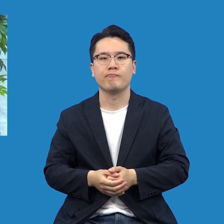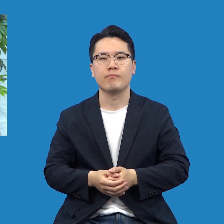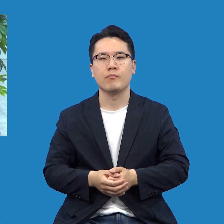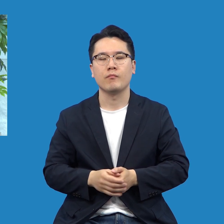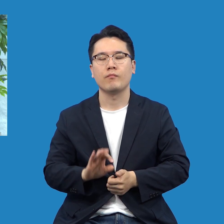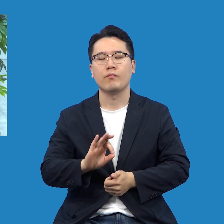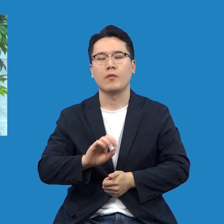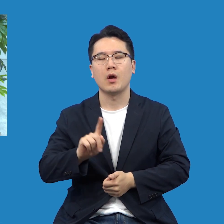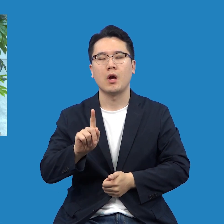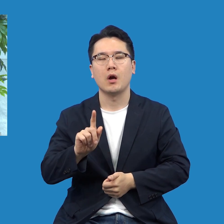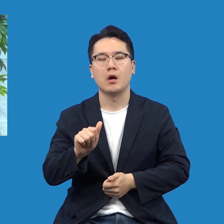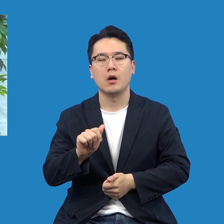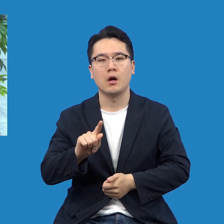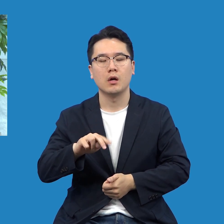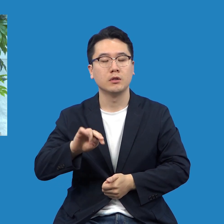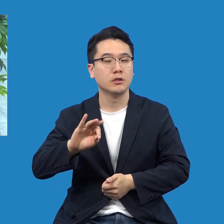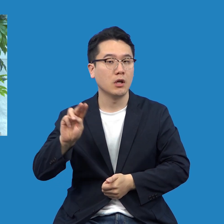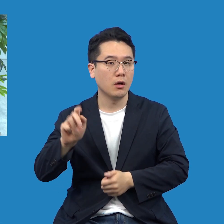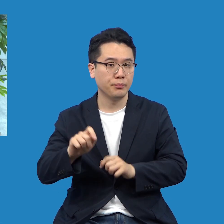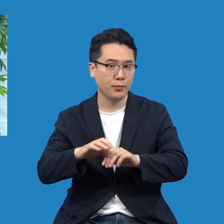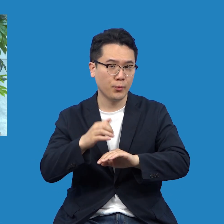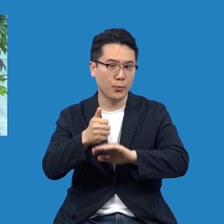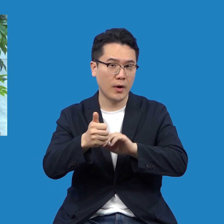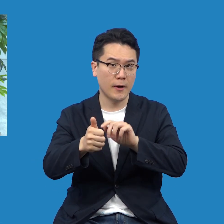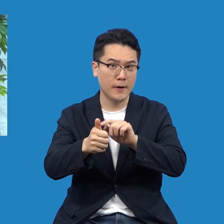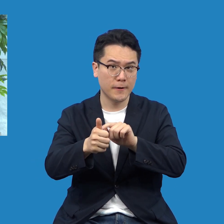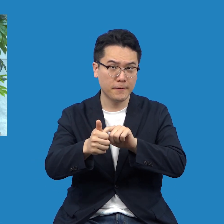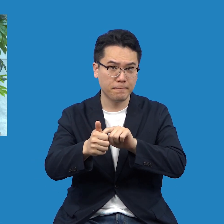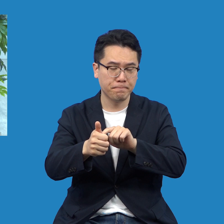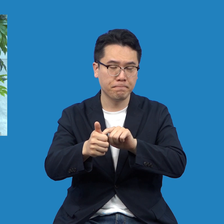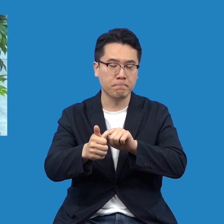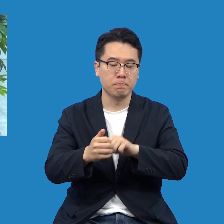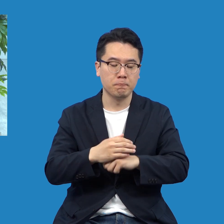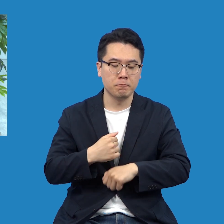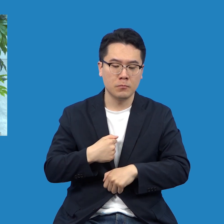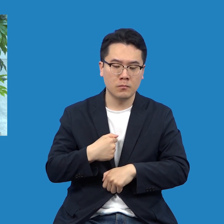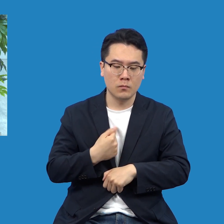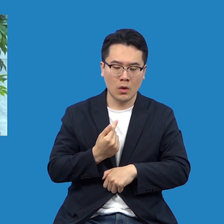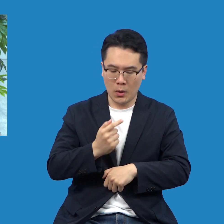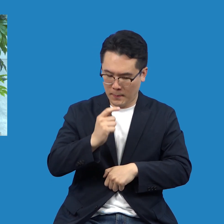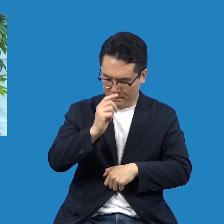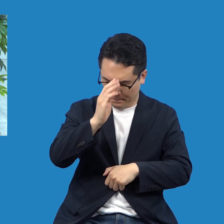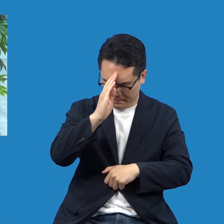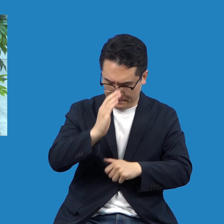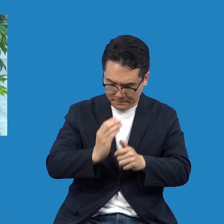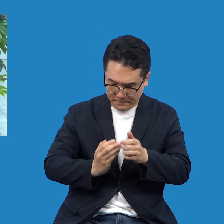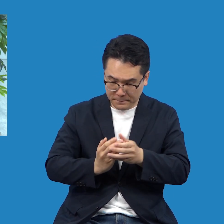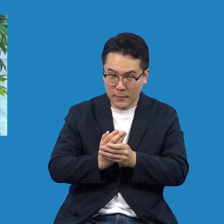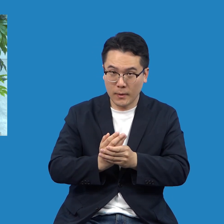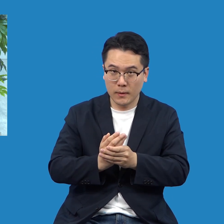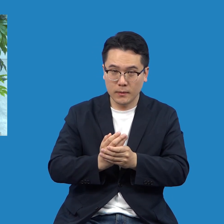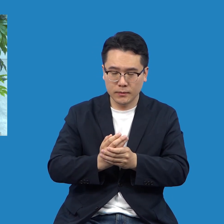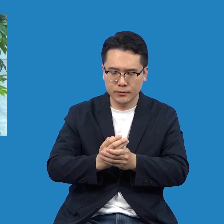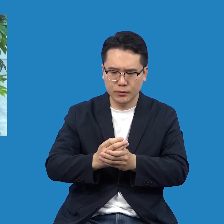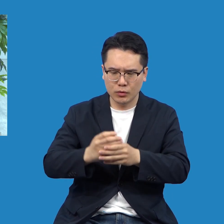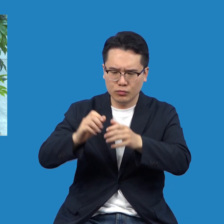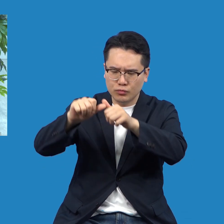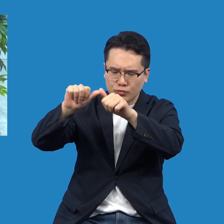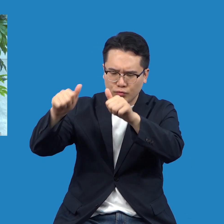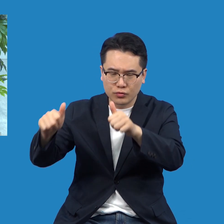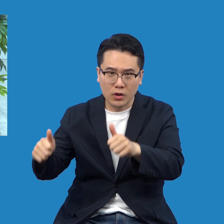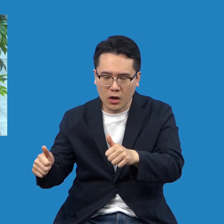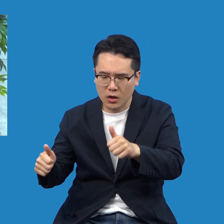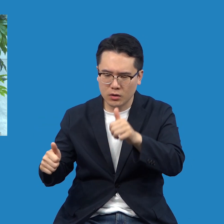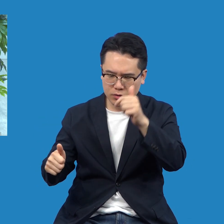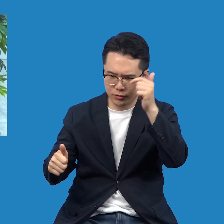아시아가 한 일은 자신이 든 병에 대해서 우상에게 물어보고 그